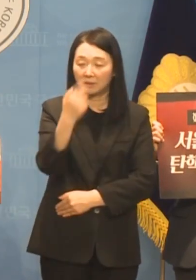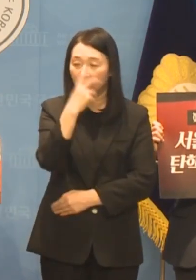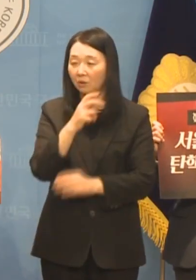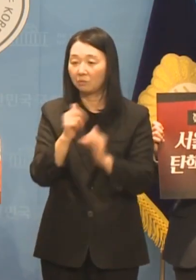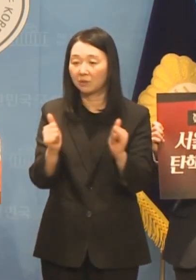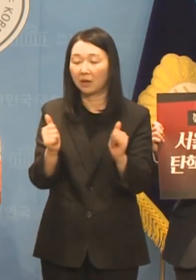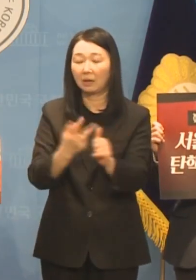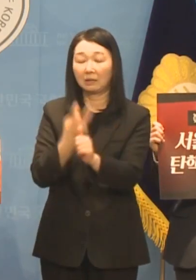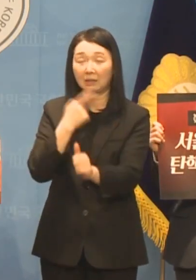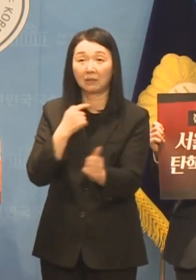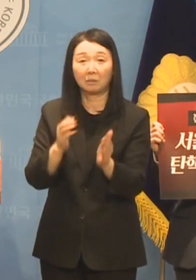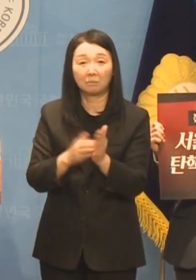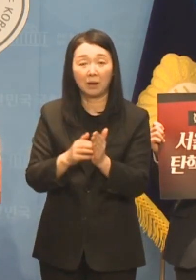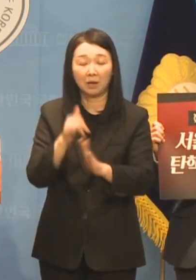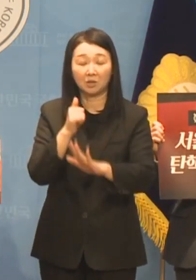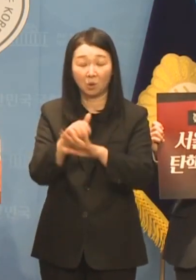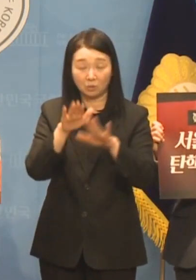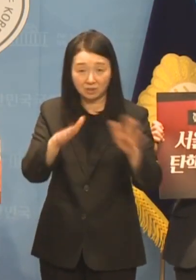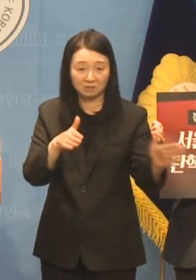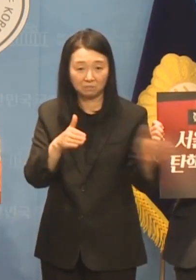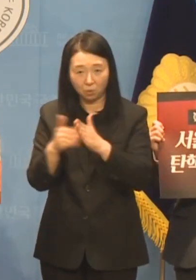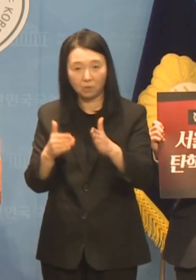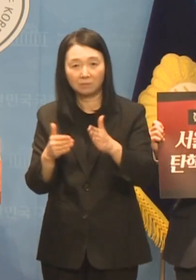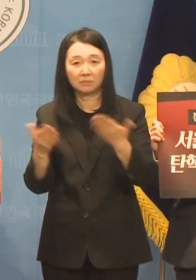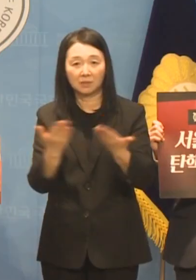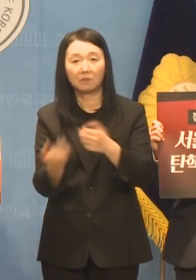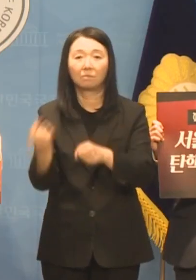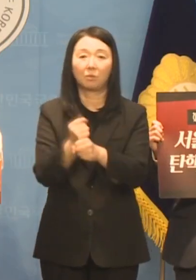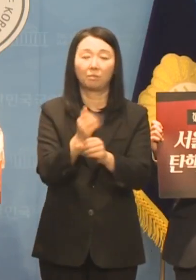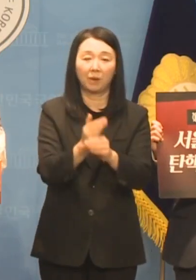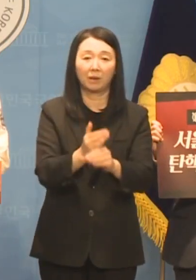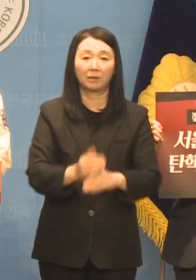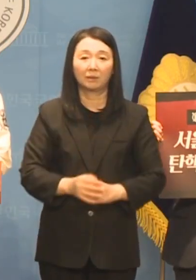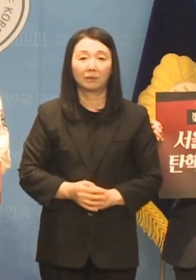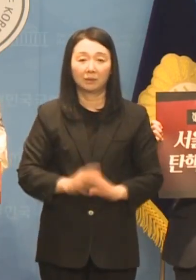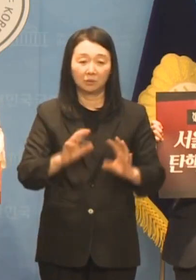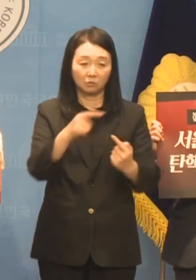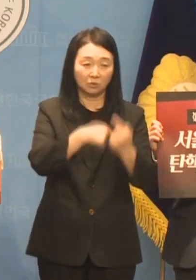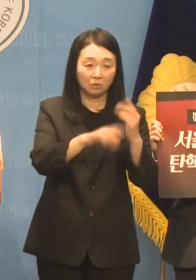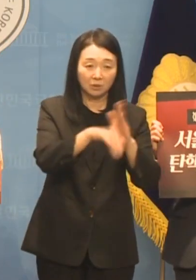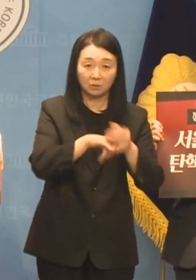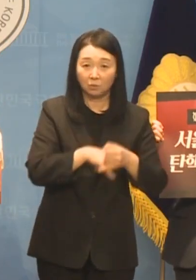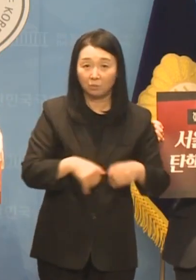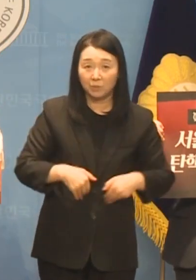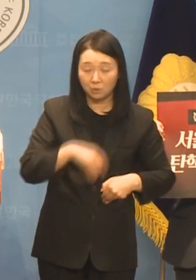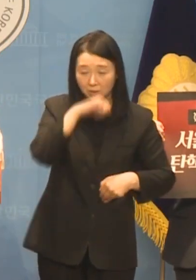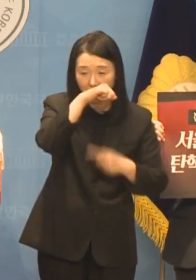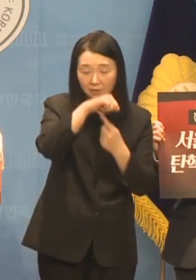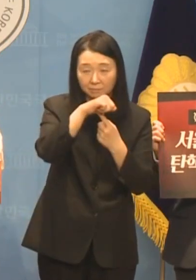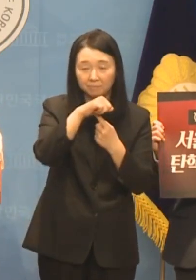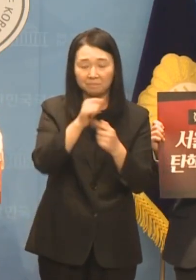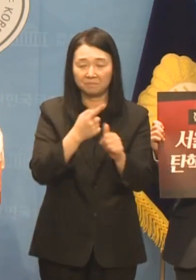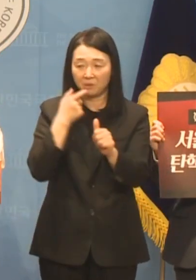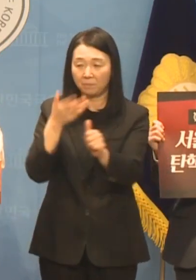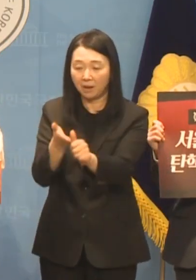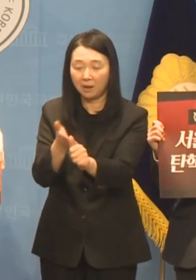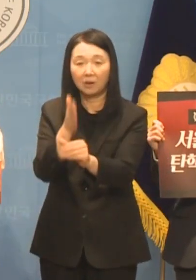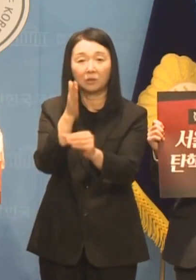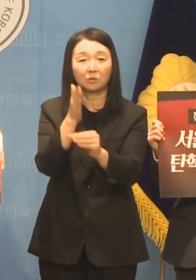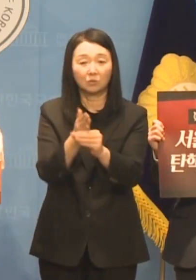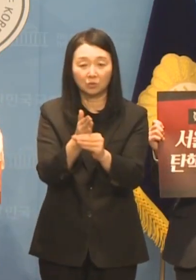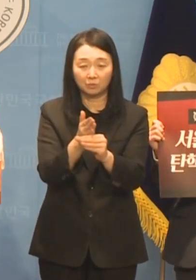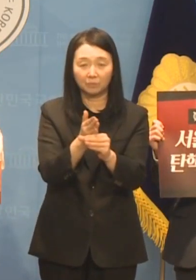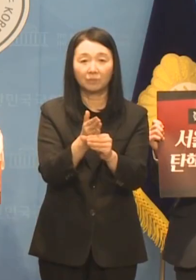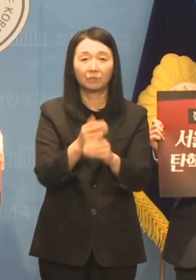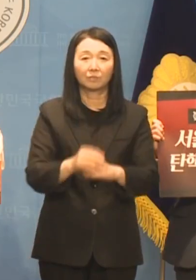검사들은 당당히 기각을 받아 복귀하고 있습니다. 국정 운영에 꼭 필요한 예산으로 역시 협박하여